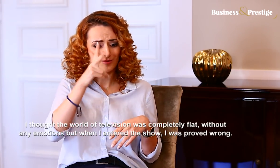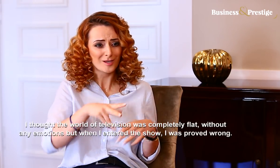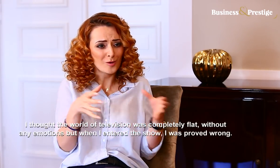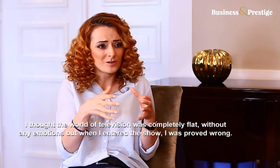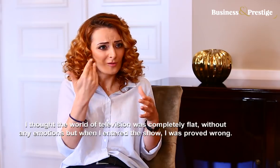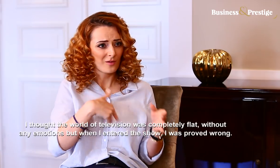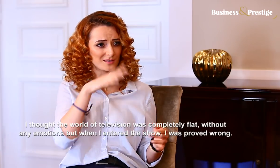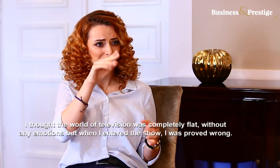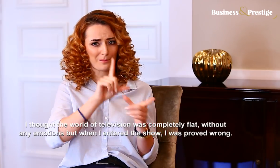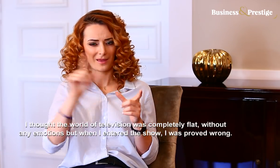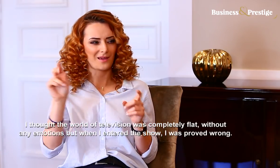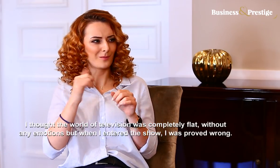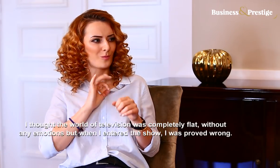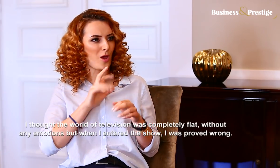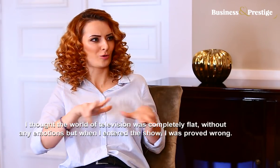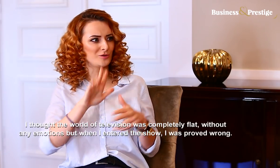suchy,